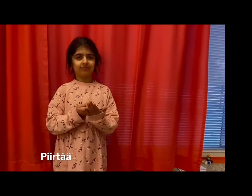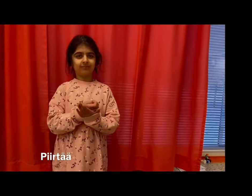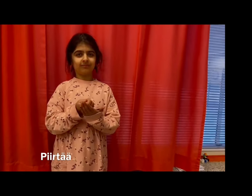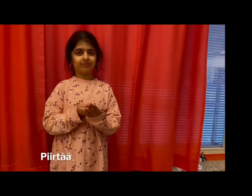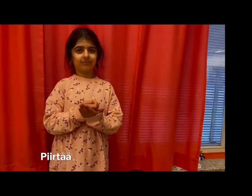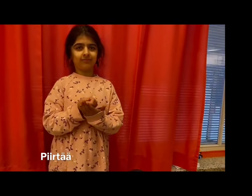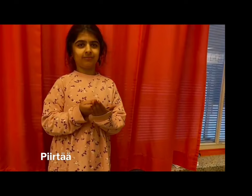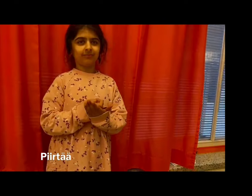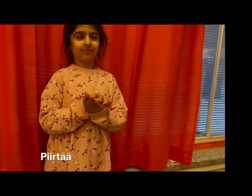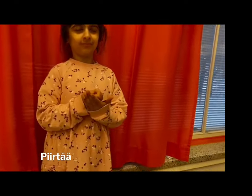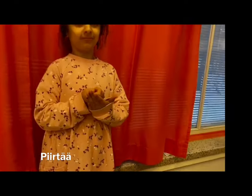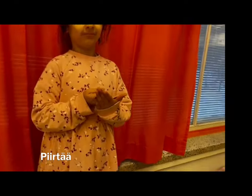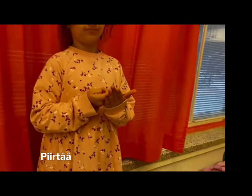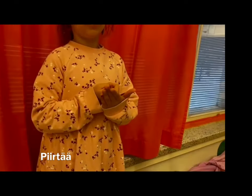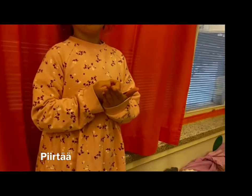Lego,